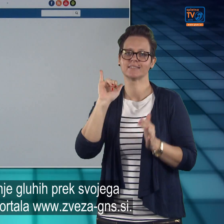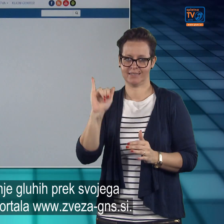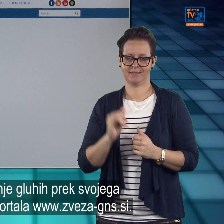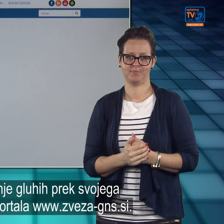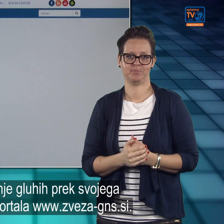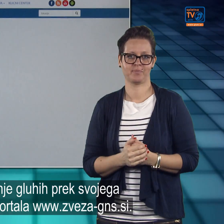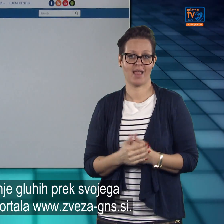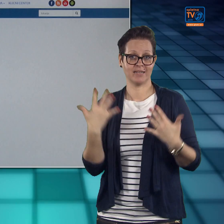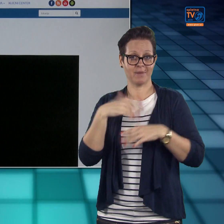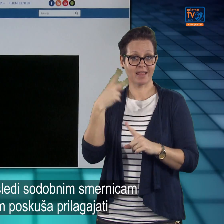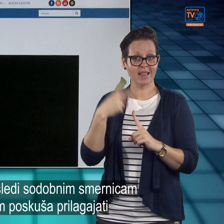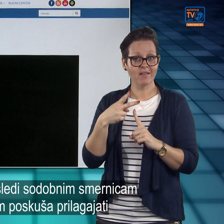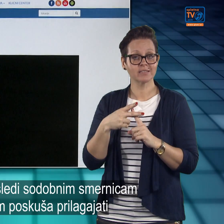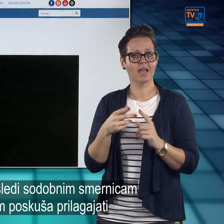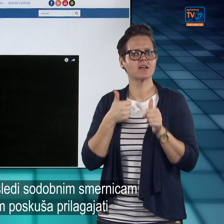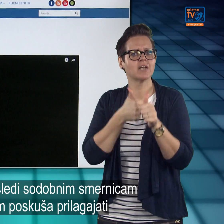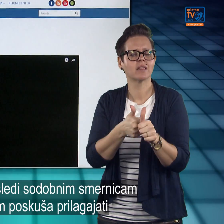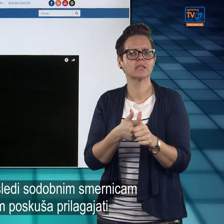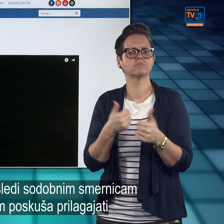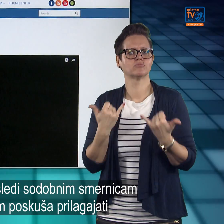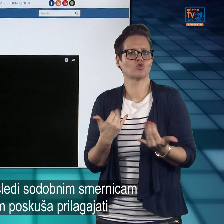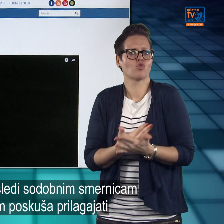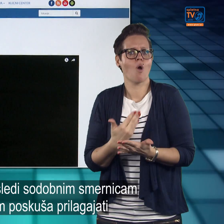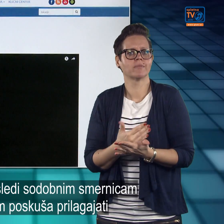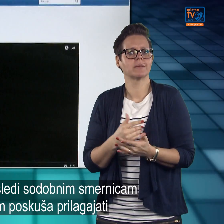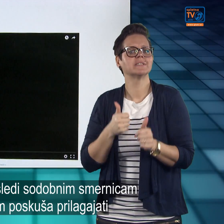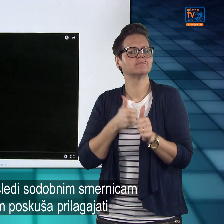www.zveza-gns.si. Spletna TV sledi